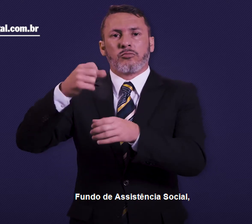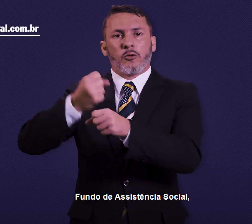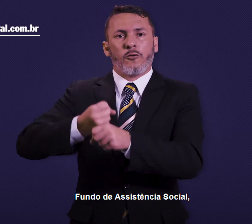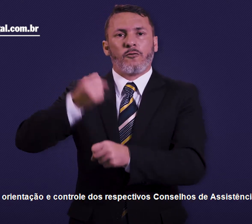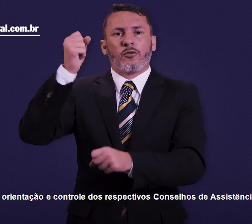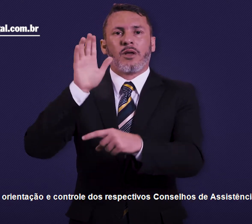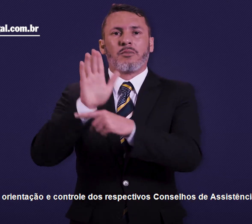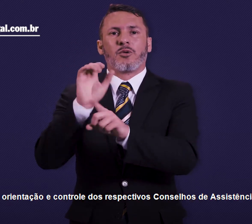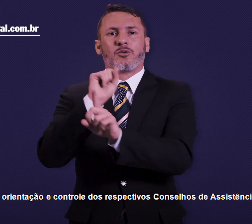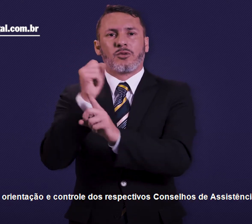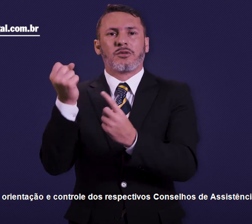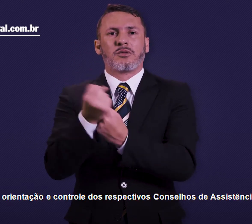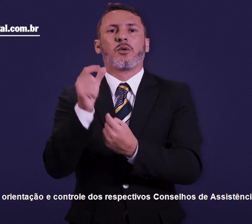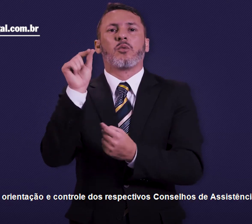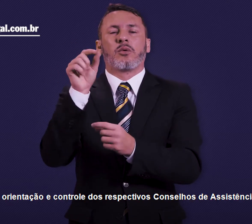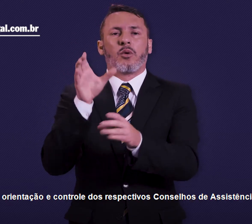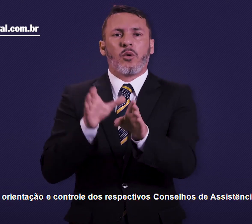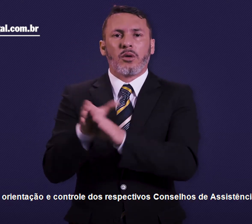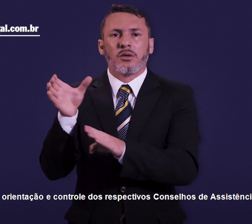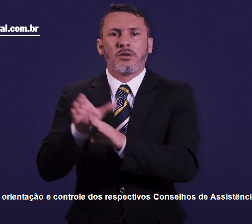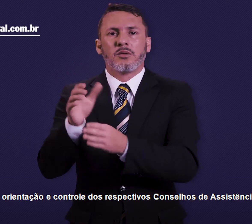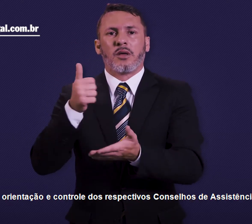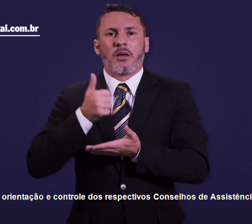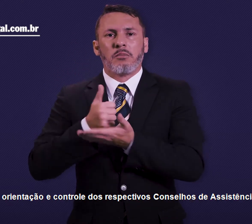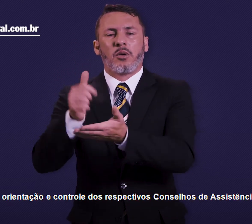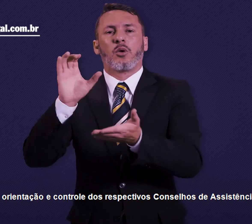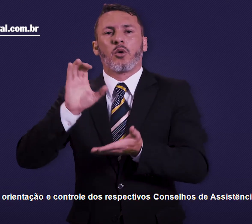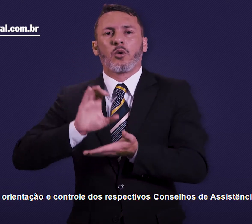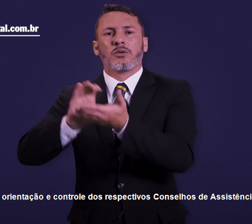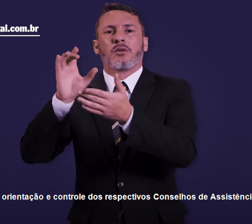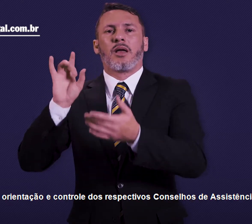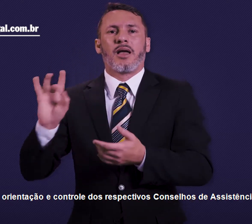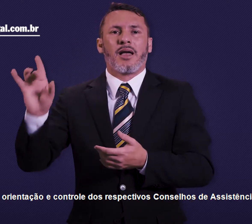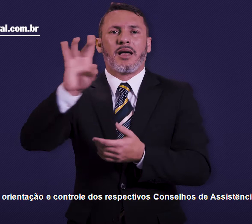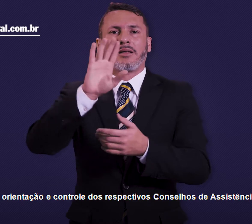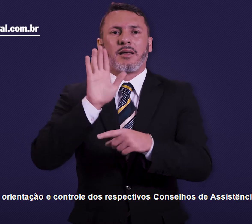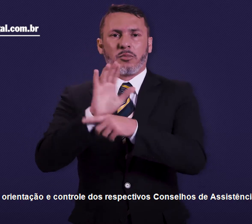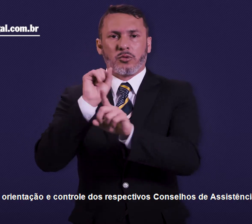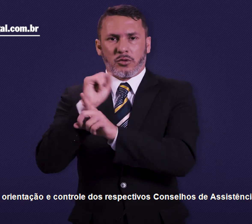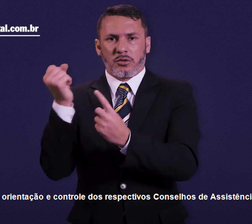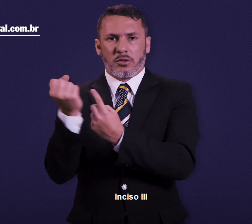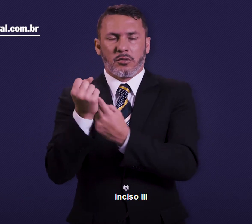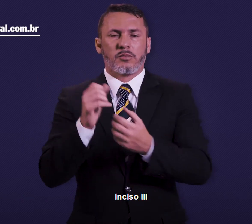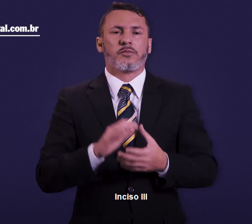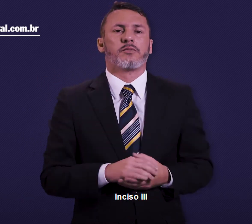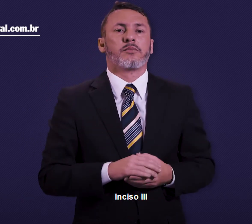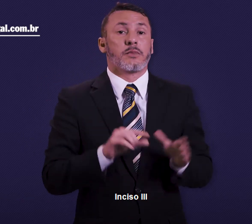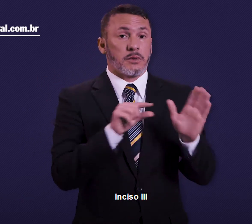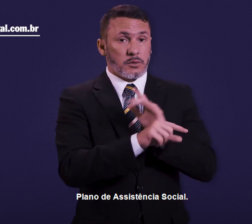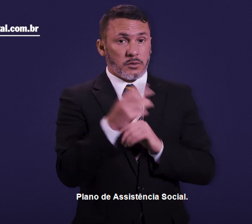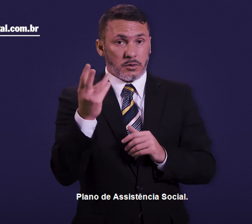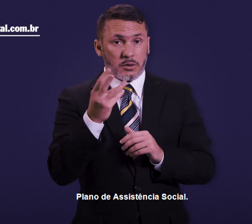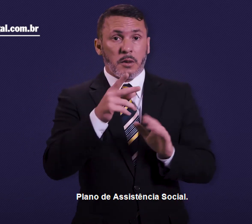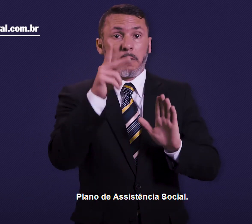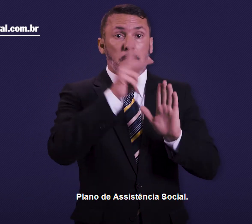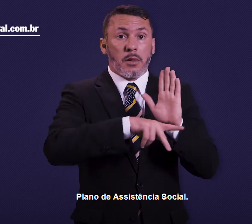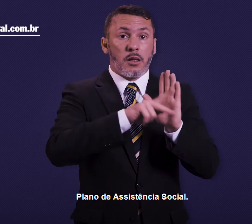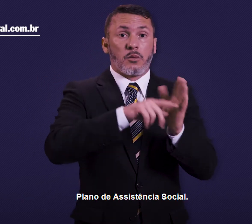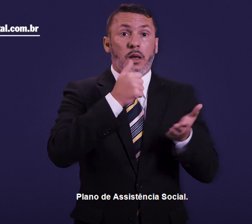Social, com orientação e controle dos respectivos Conselhos de Assistência Social. Inciso 3. Plano de Assistência